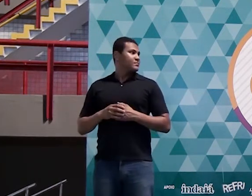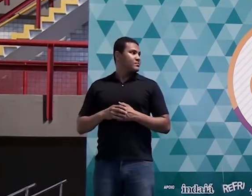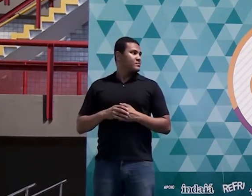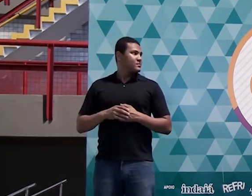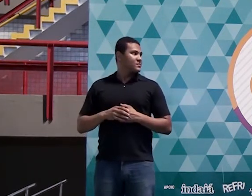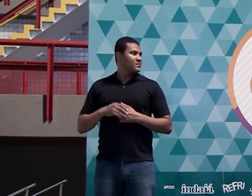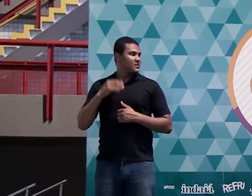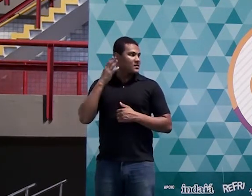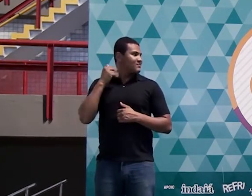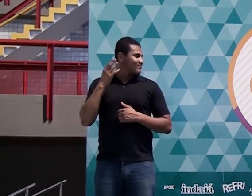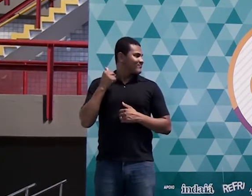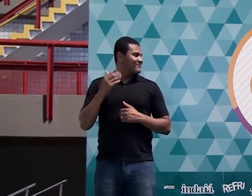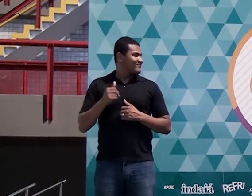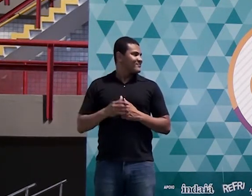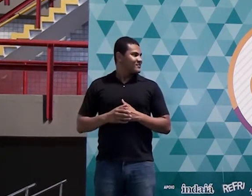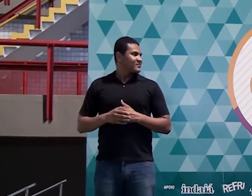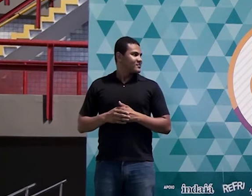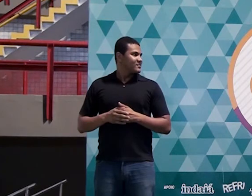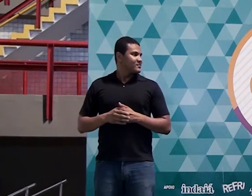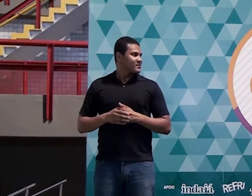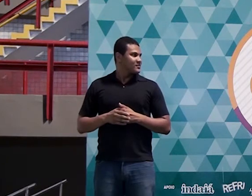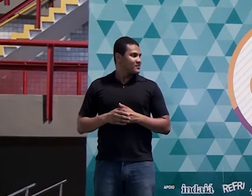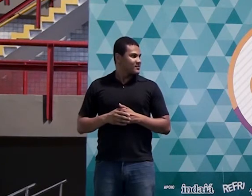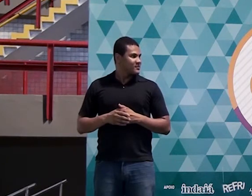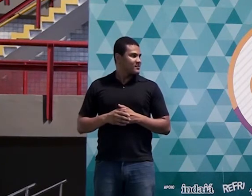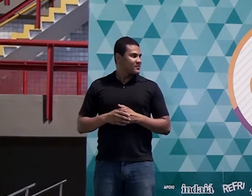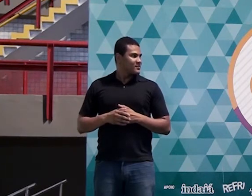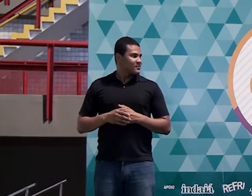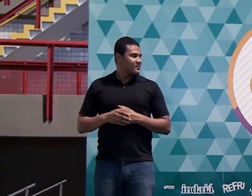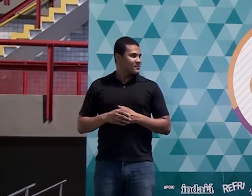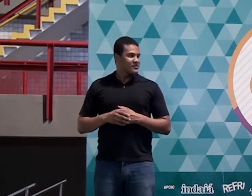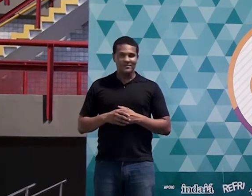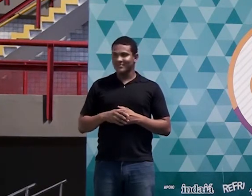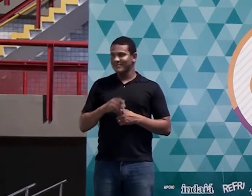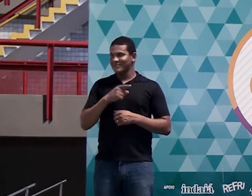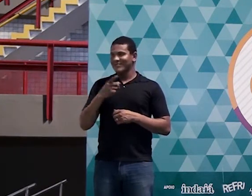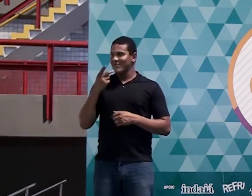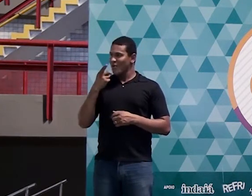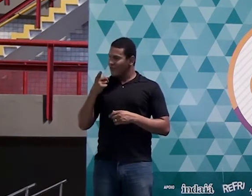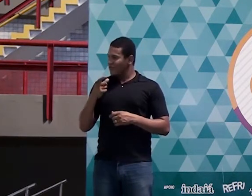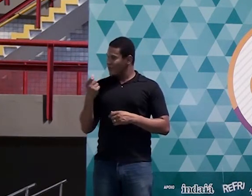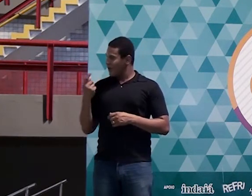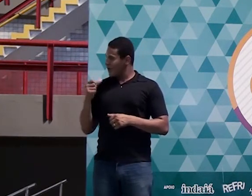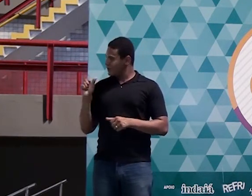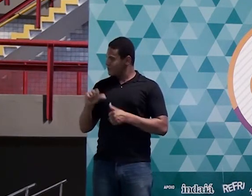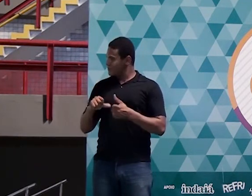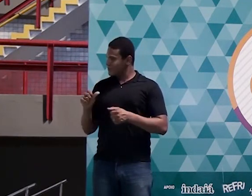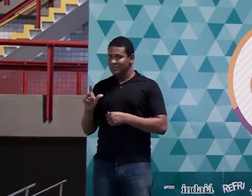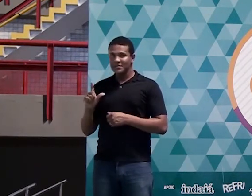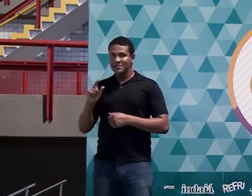menino Gabriel foi-se embora. Jogaram a pedra no Kengo de Gabriel.